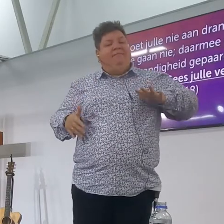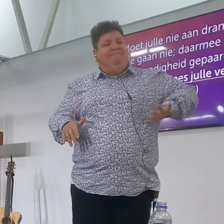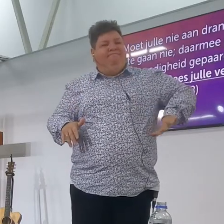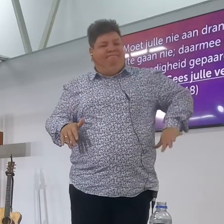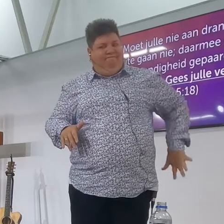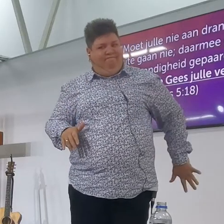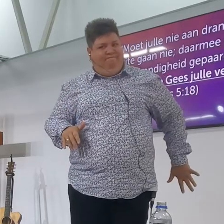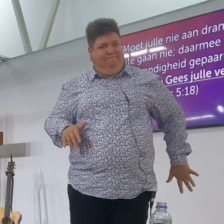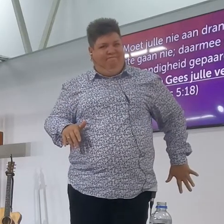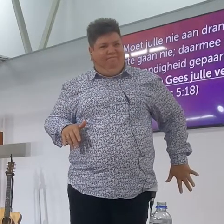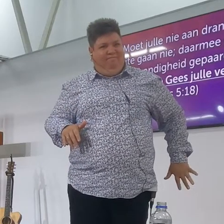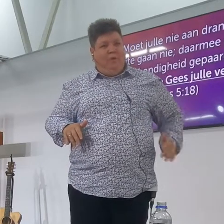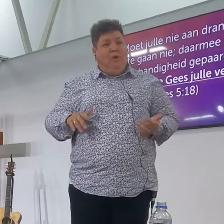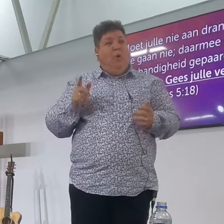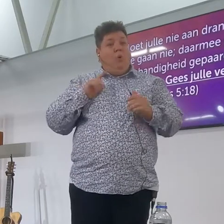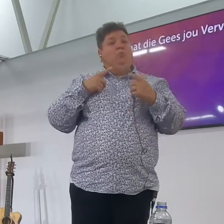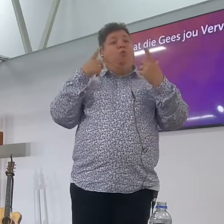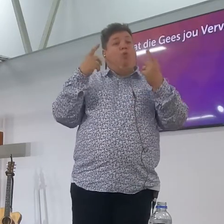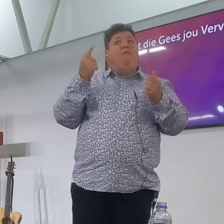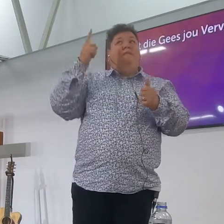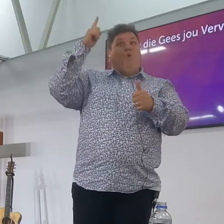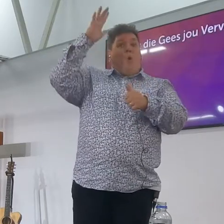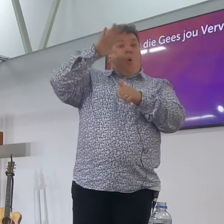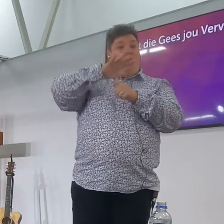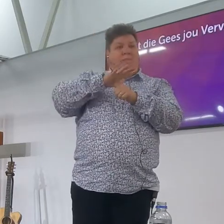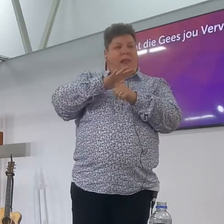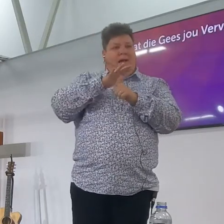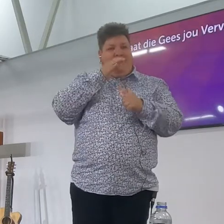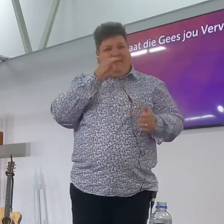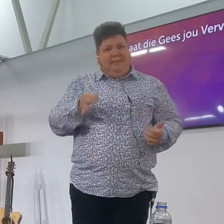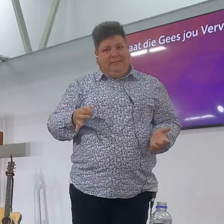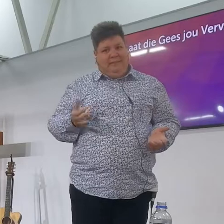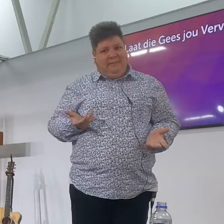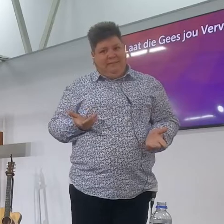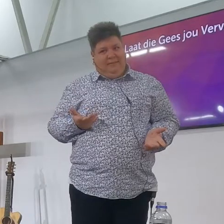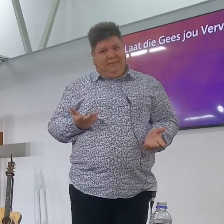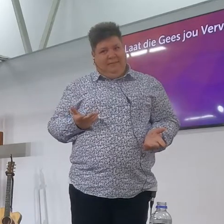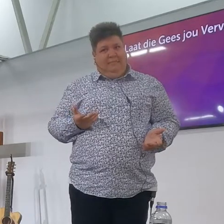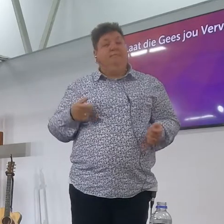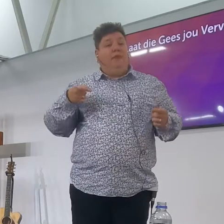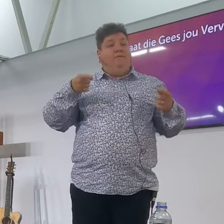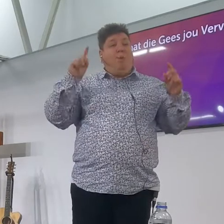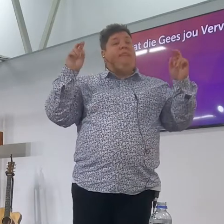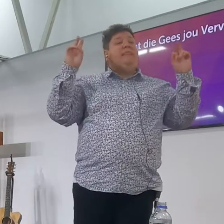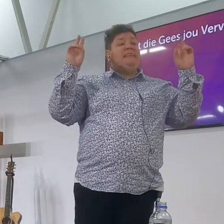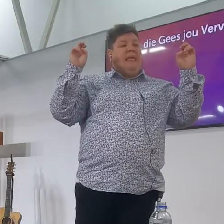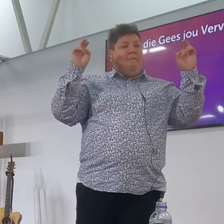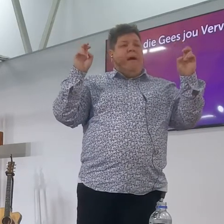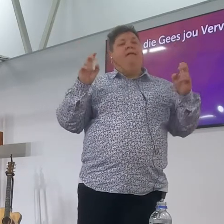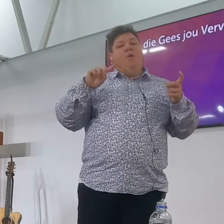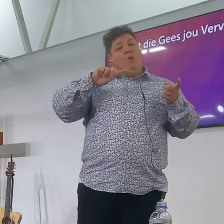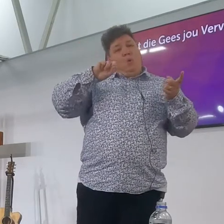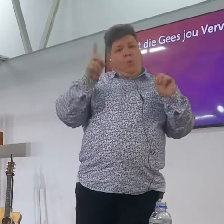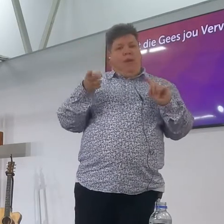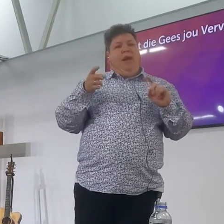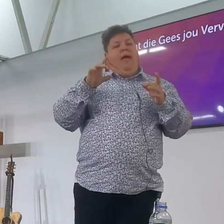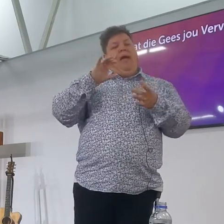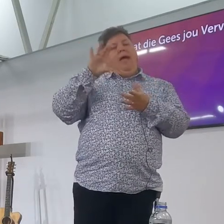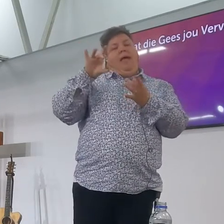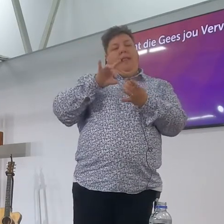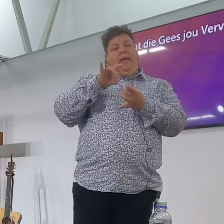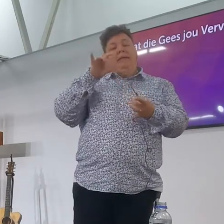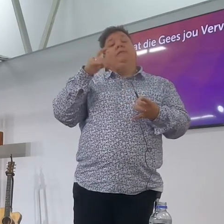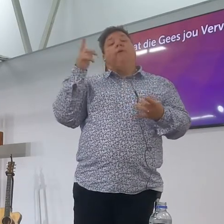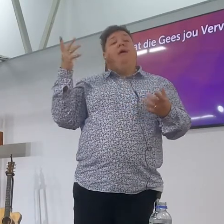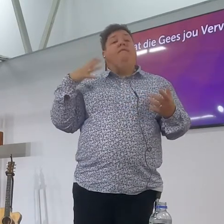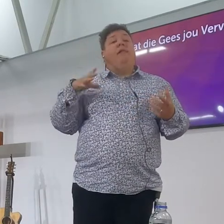agtergrond, en wat vir God belangrik is, kom nou op die voorgrond. So, okay, dis vir oggend se tema, ek wil vir jou uitdaag,